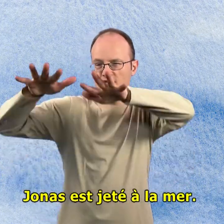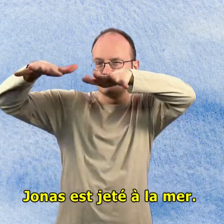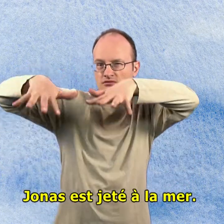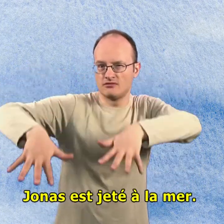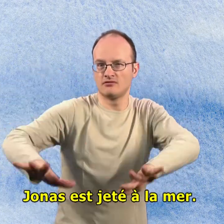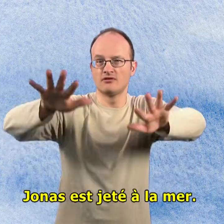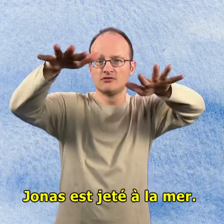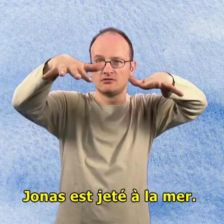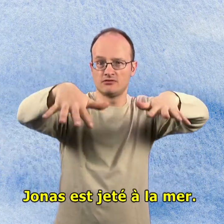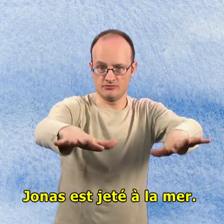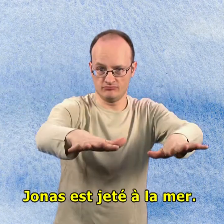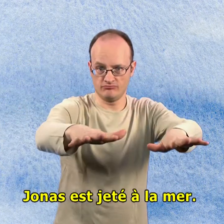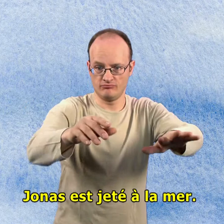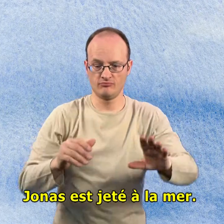Jonas est jeté à la mer.